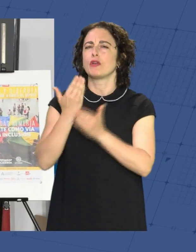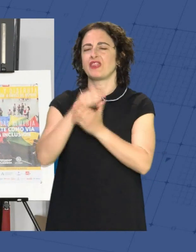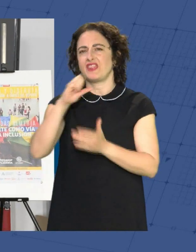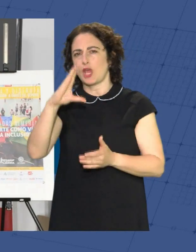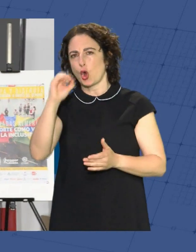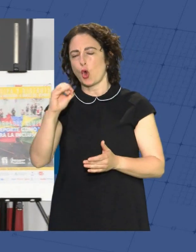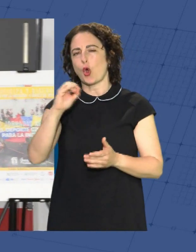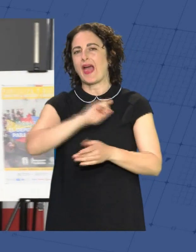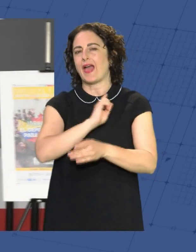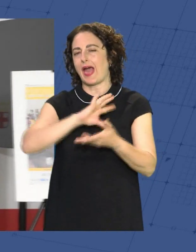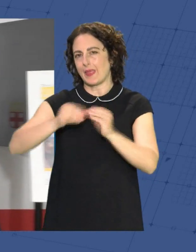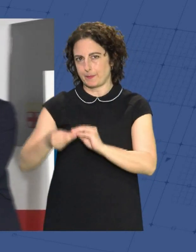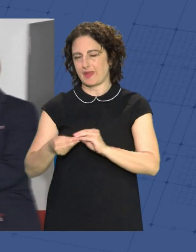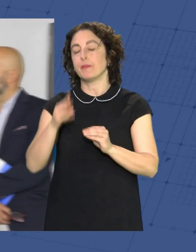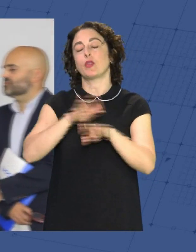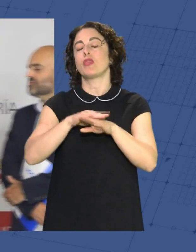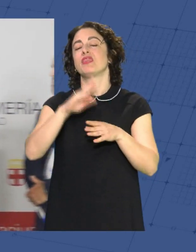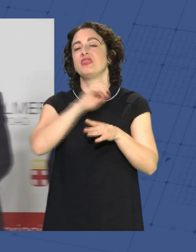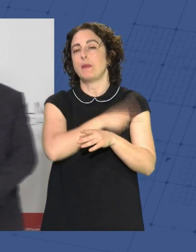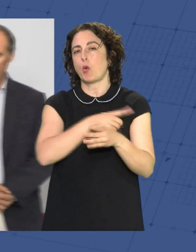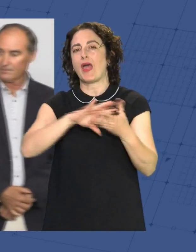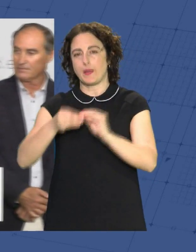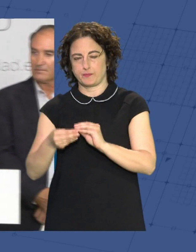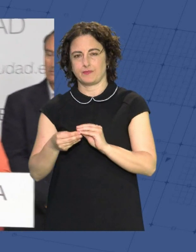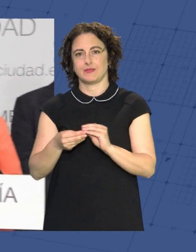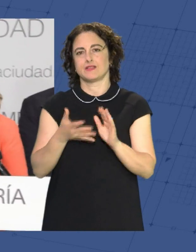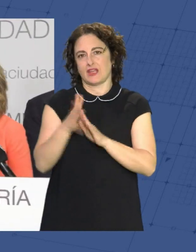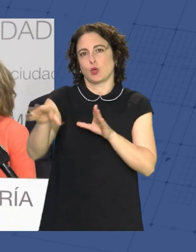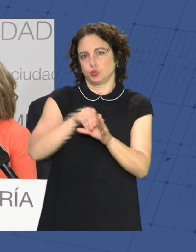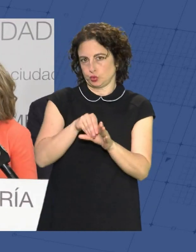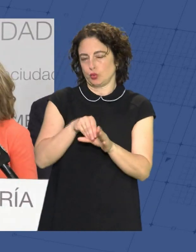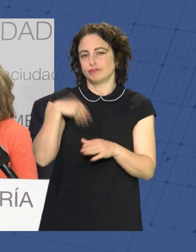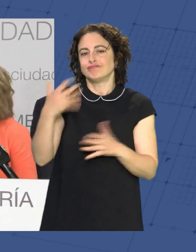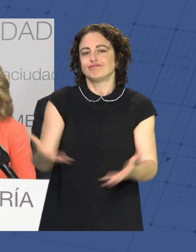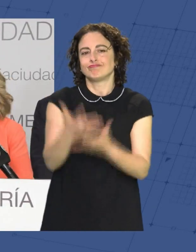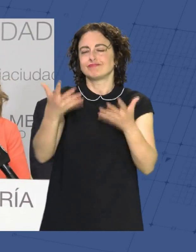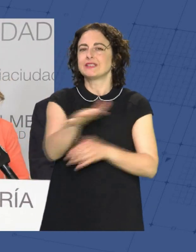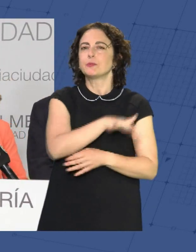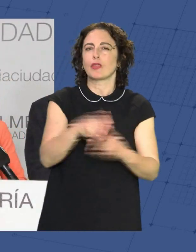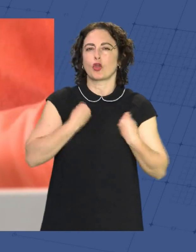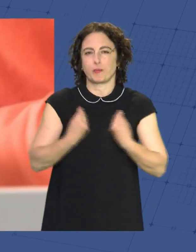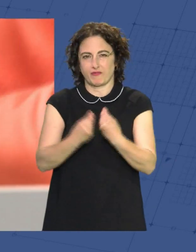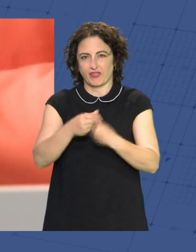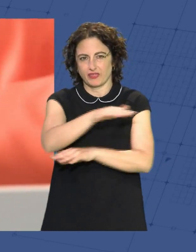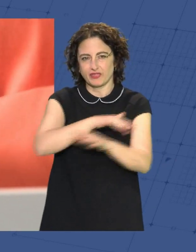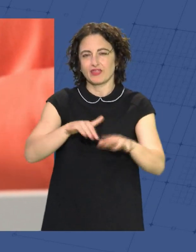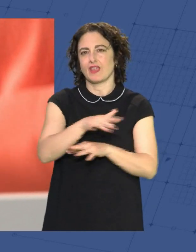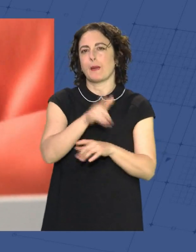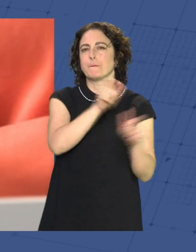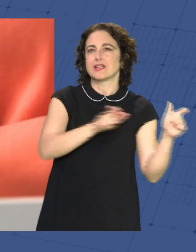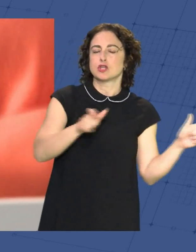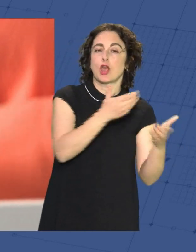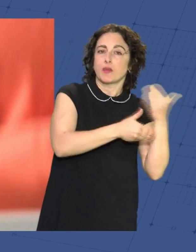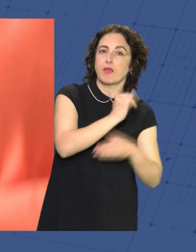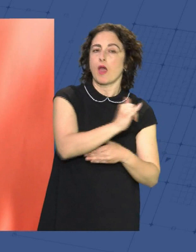sobre el deporte como vía de inclusión. Todo un ejemplo de la importancia de propiciar espacios de convivencia entre personas con